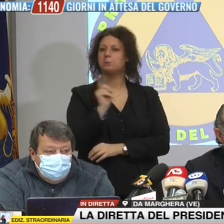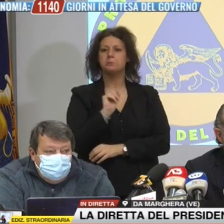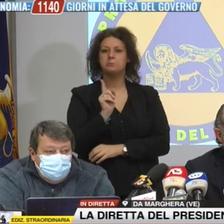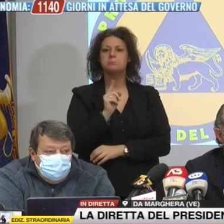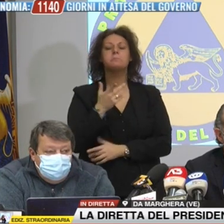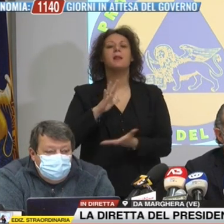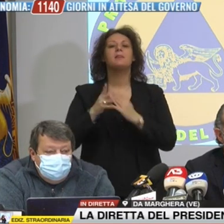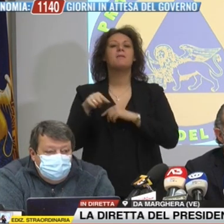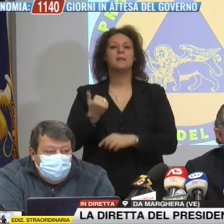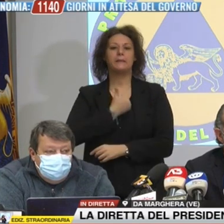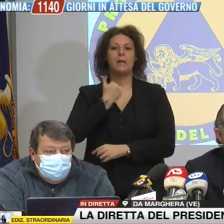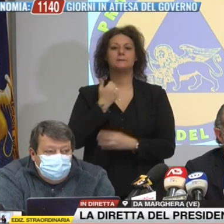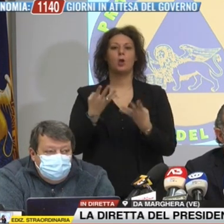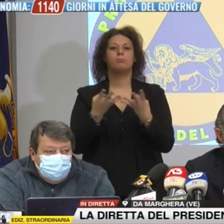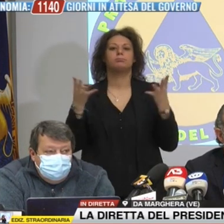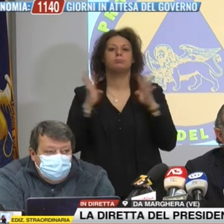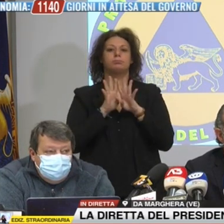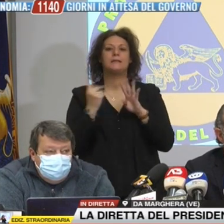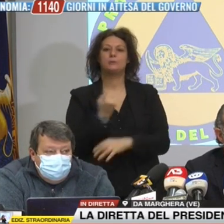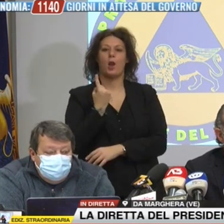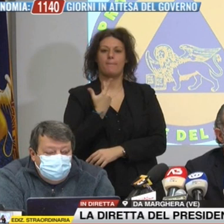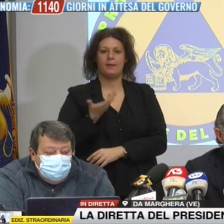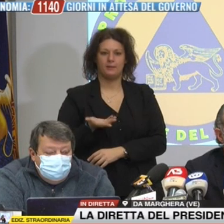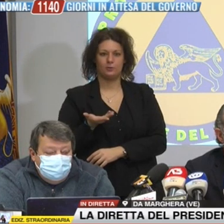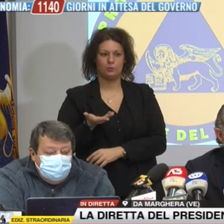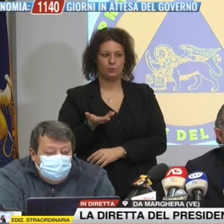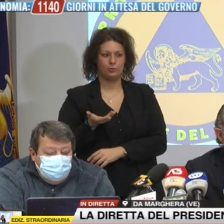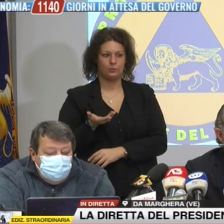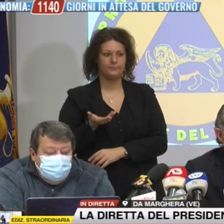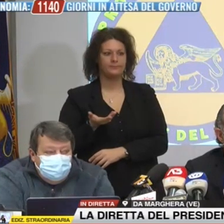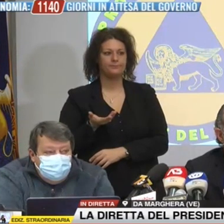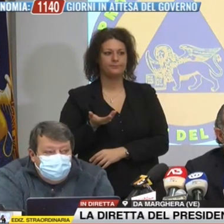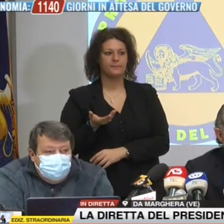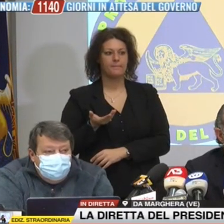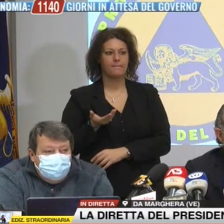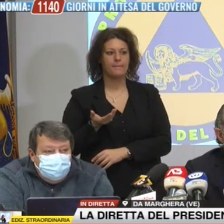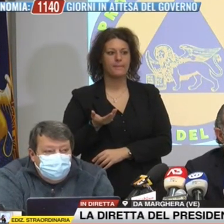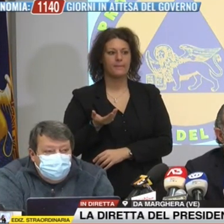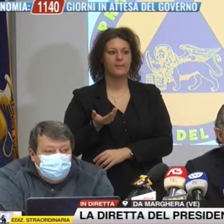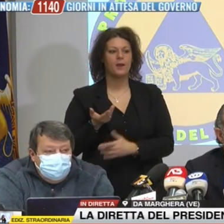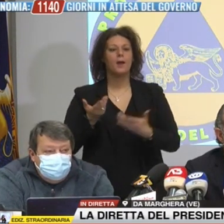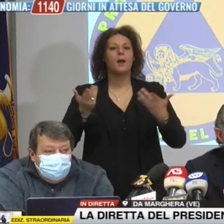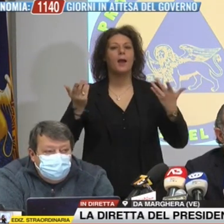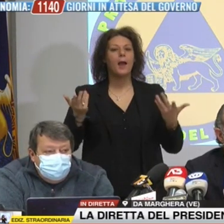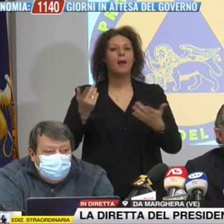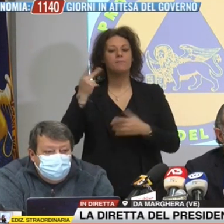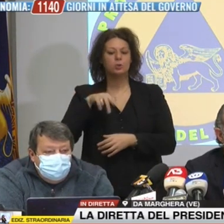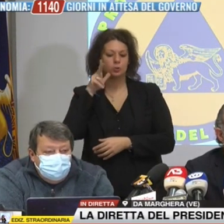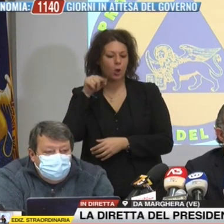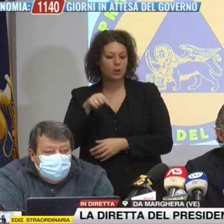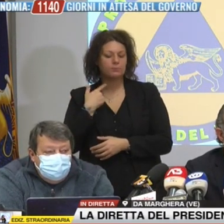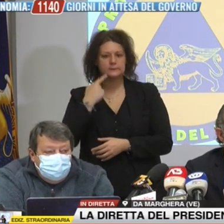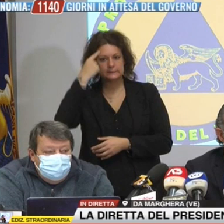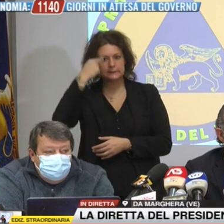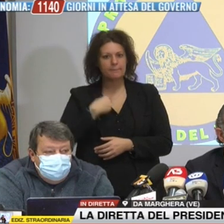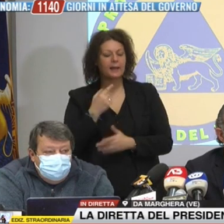precauzionale, perché il contatto cioè, è avvenuto dopo 5 giorni. Allora, quali sono le regole precise?